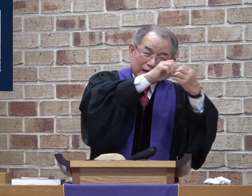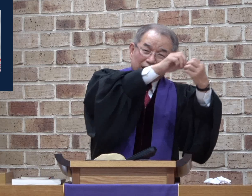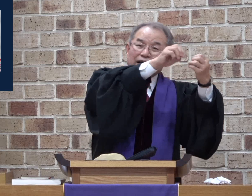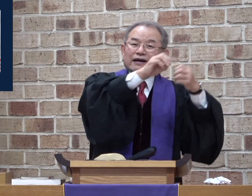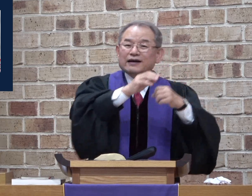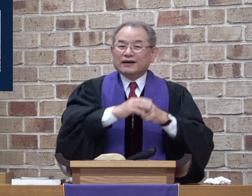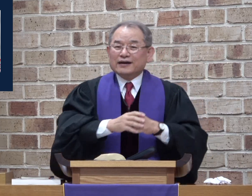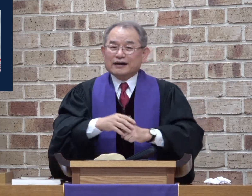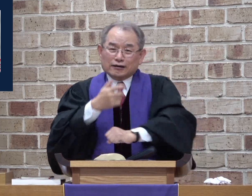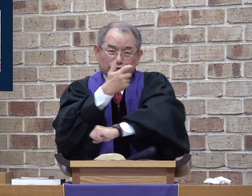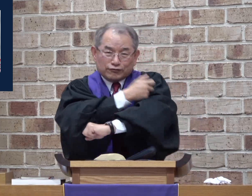그래서